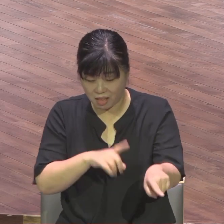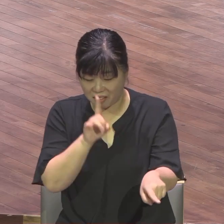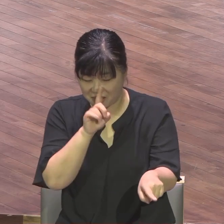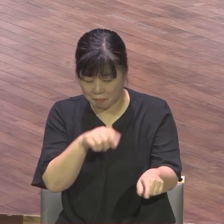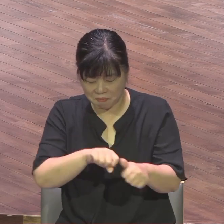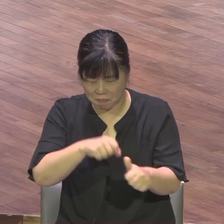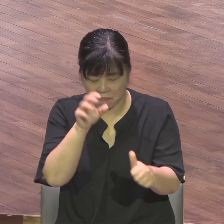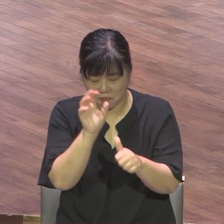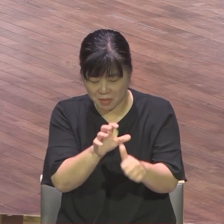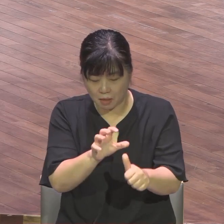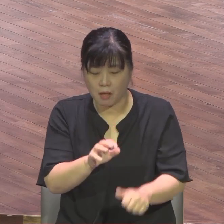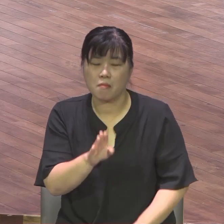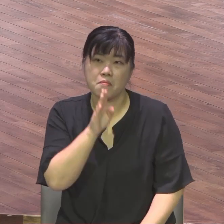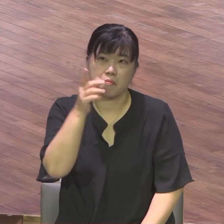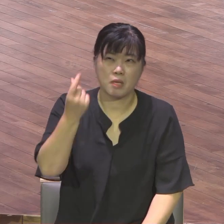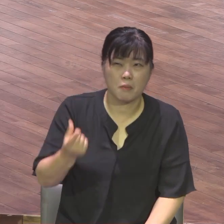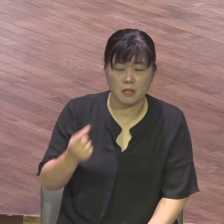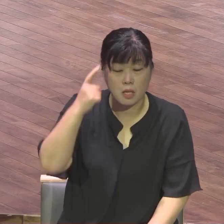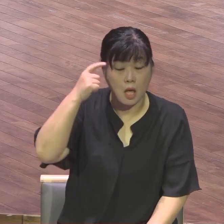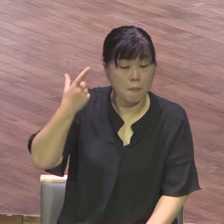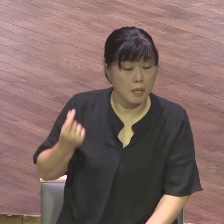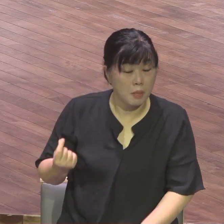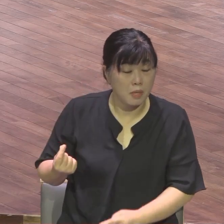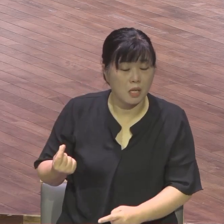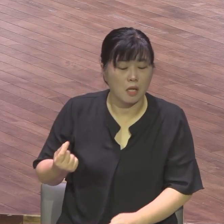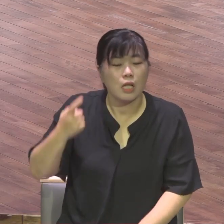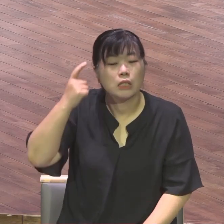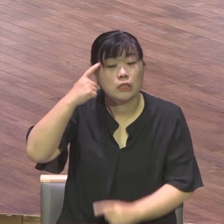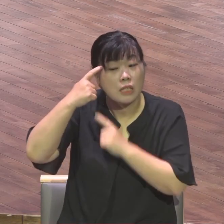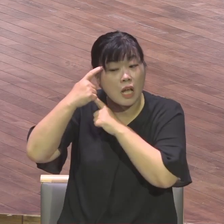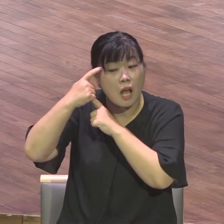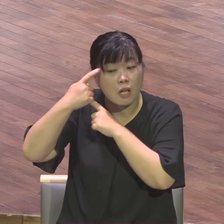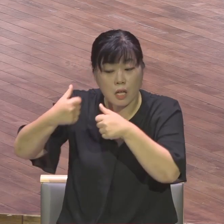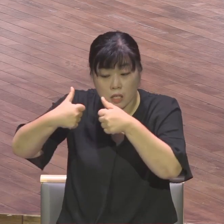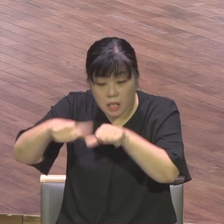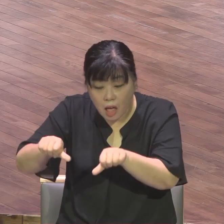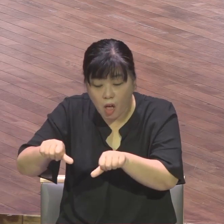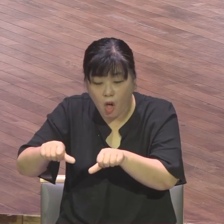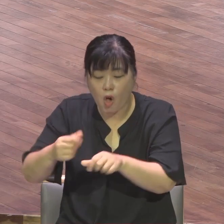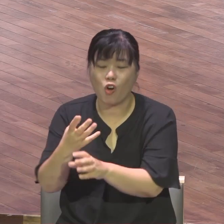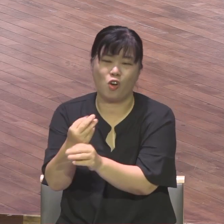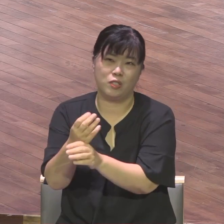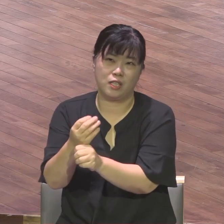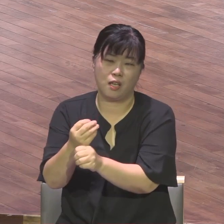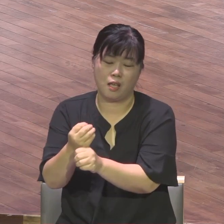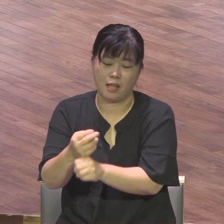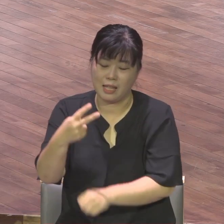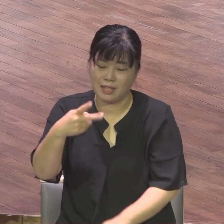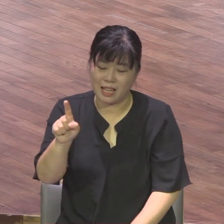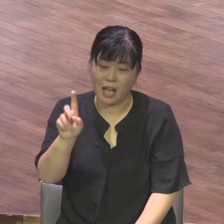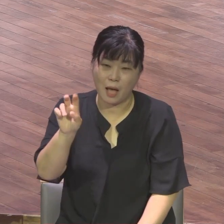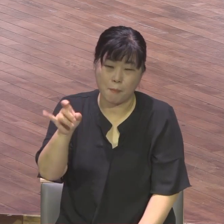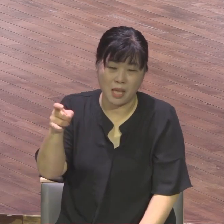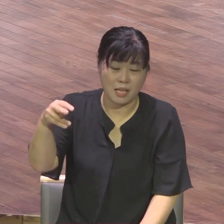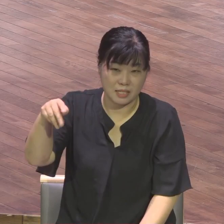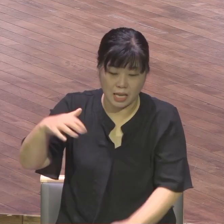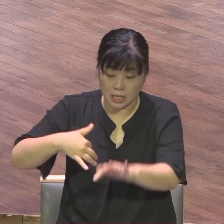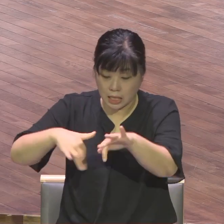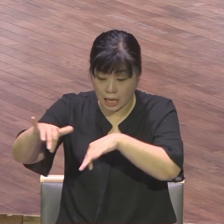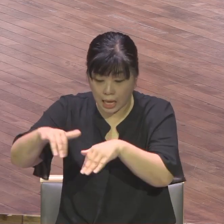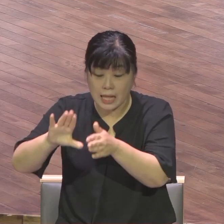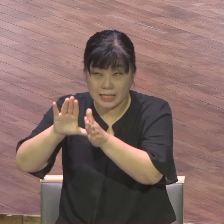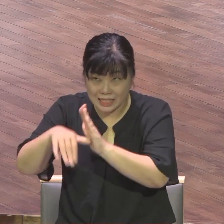그리고 오늘 본문에서 이방인 속에 구원 얻기로 작정된 영혼들이 그렇게 얼마든지